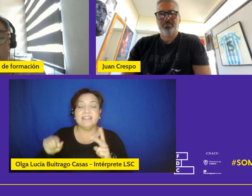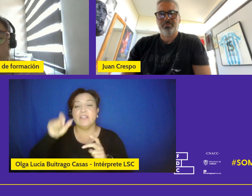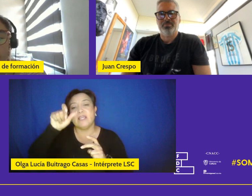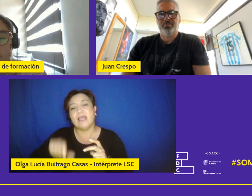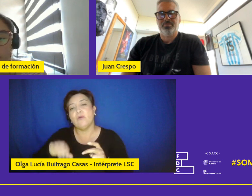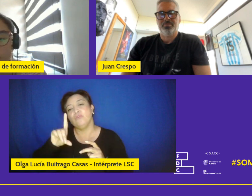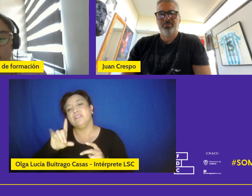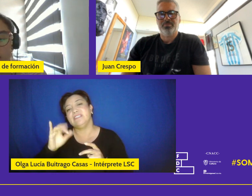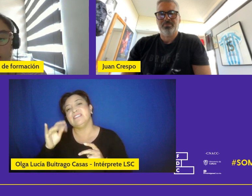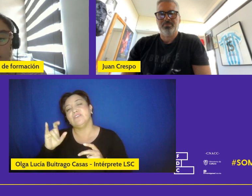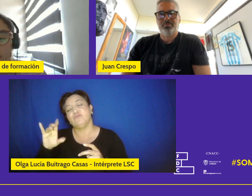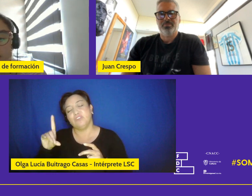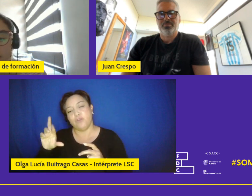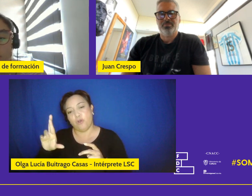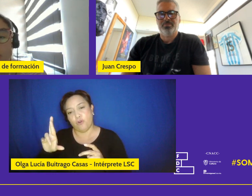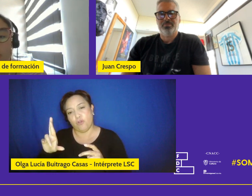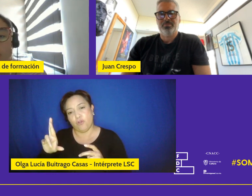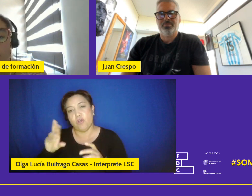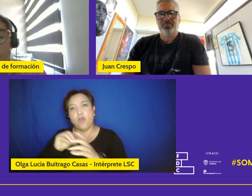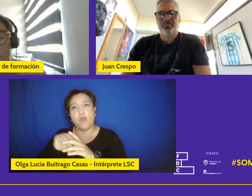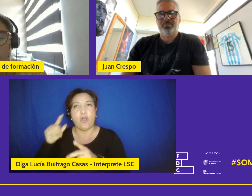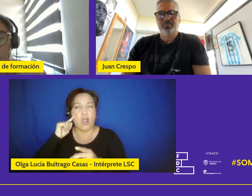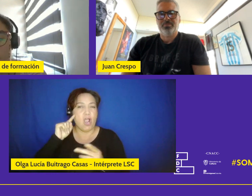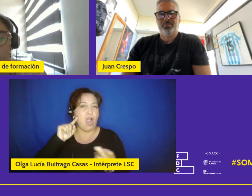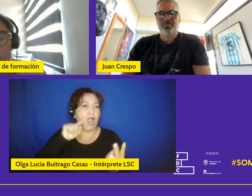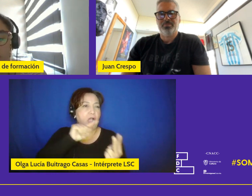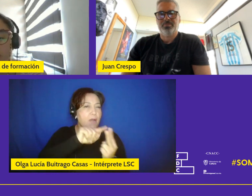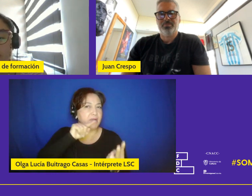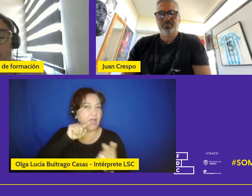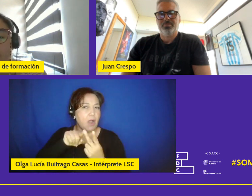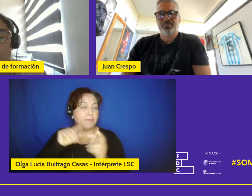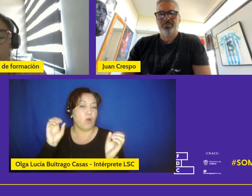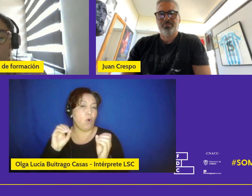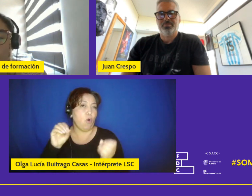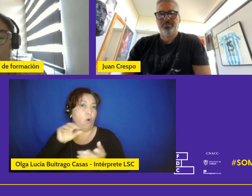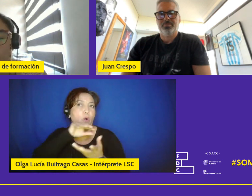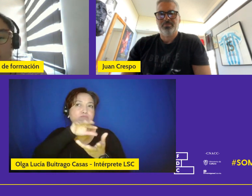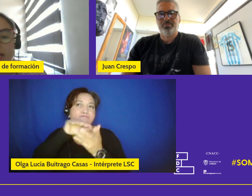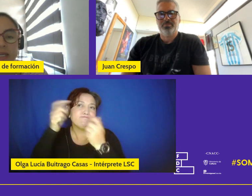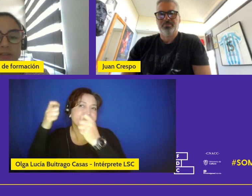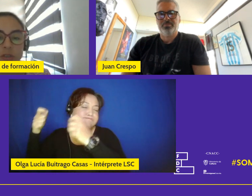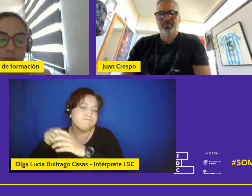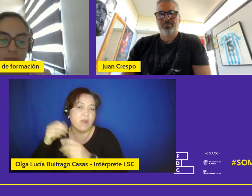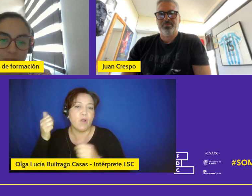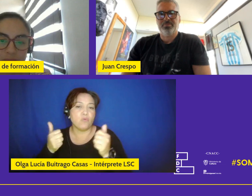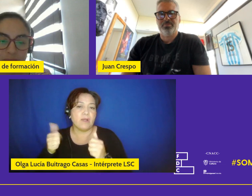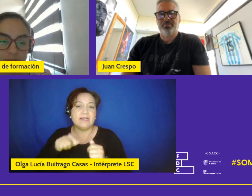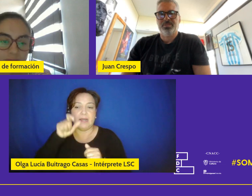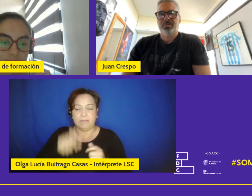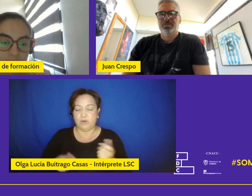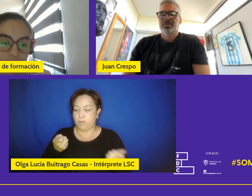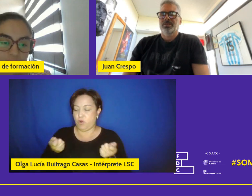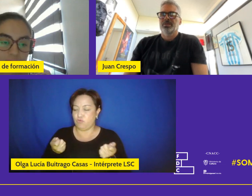sería mejor, irse con un agente de ventas o con varios distribuidores y que el productor haga la gestión?